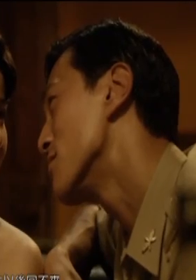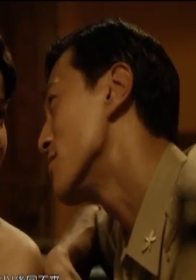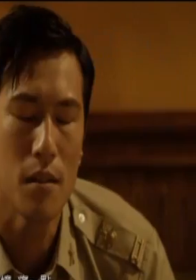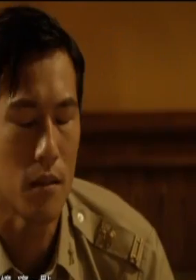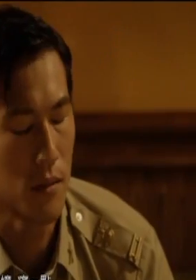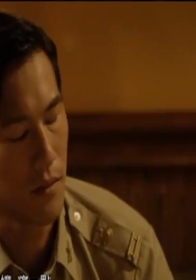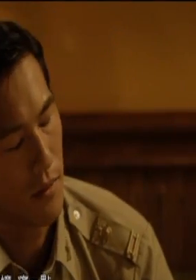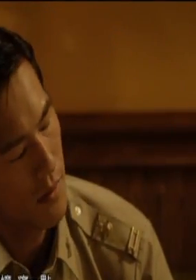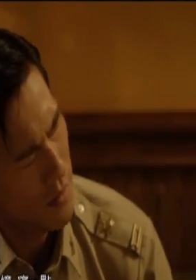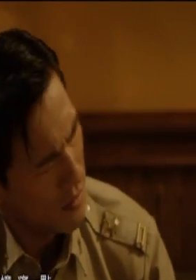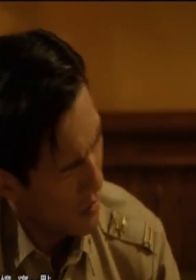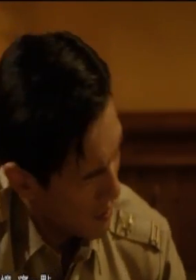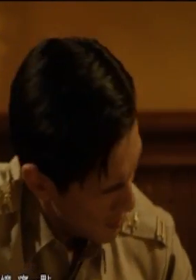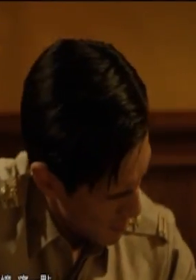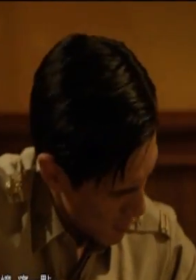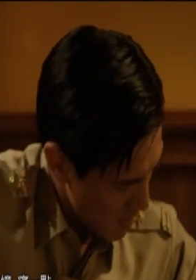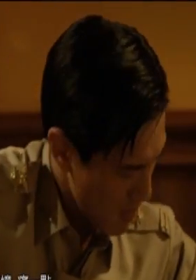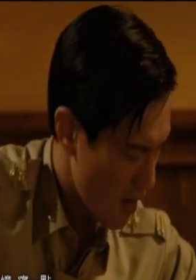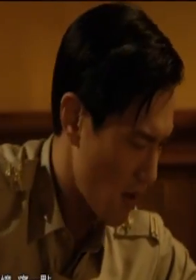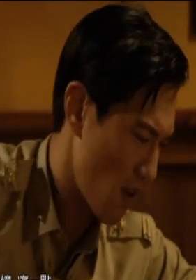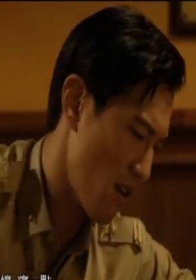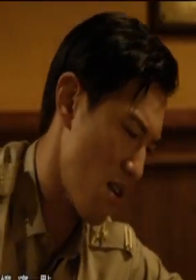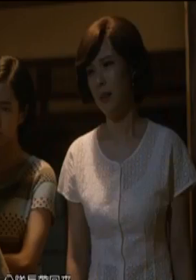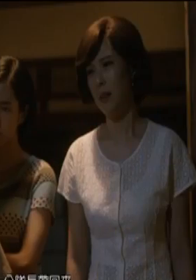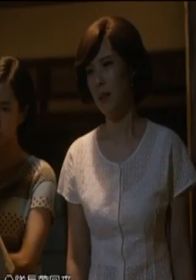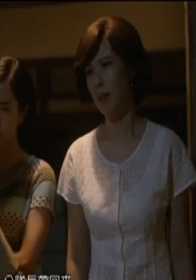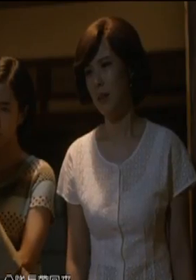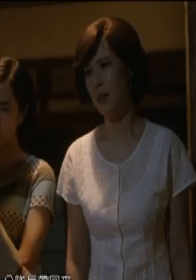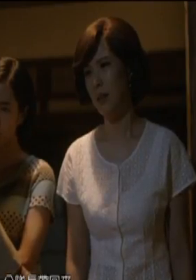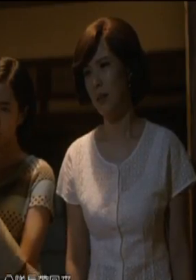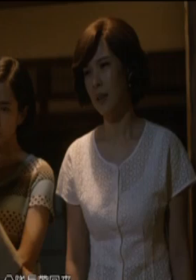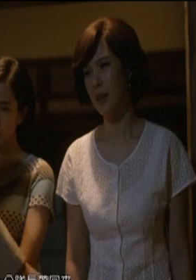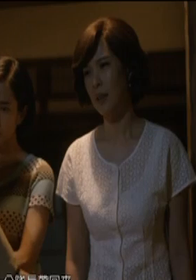来，所以想留点回忆，痛一点。 马上去把我的第一分队长